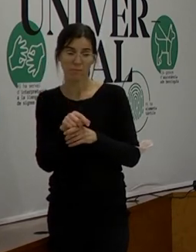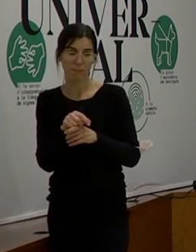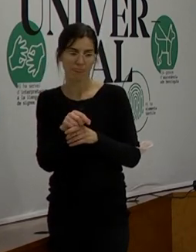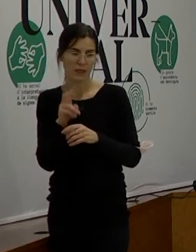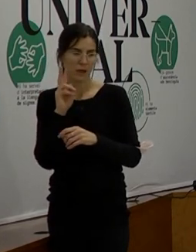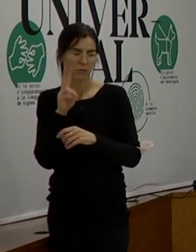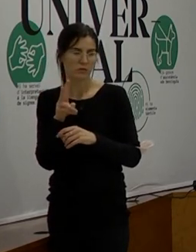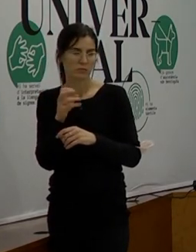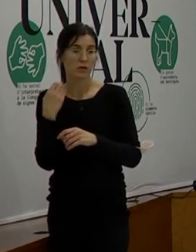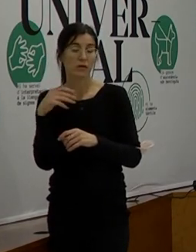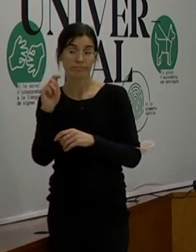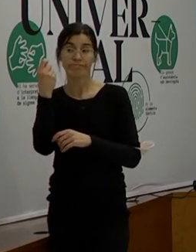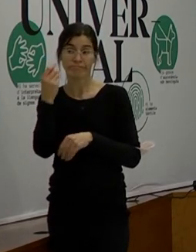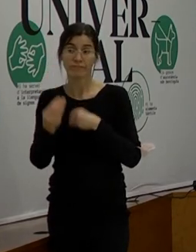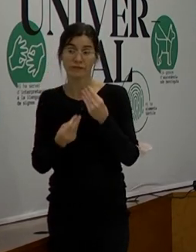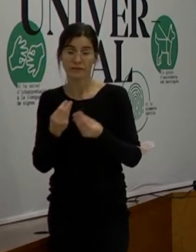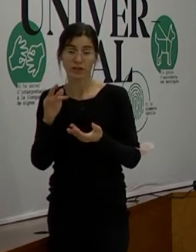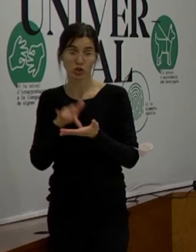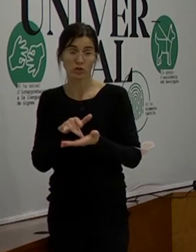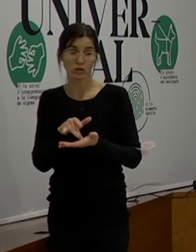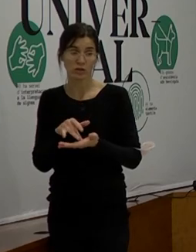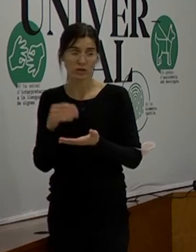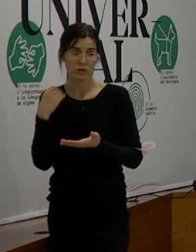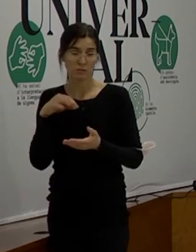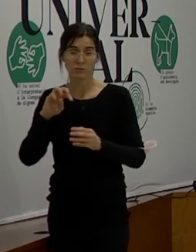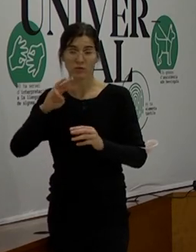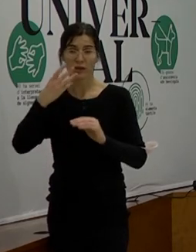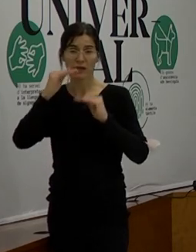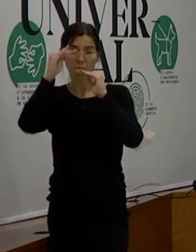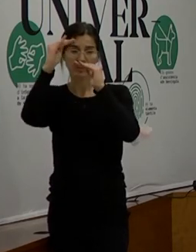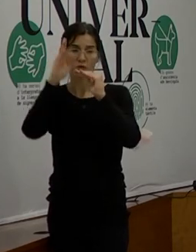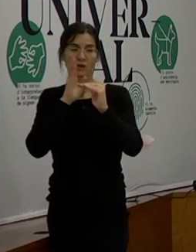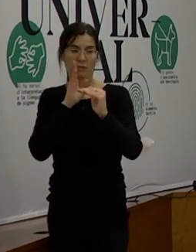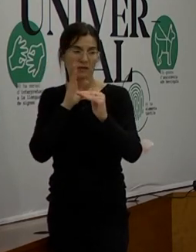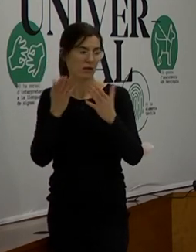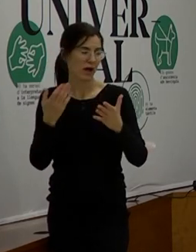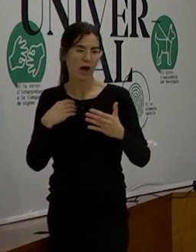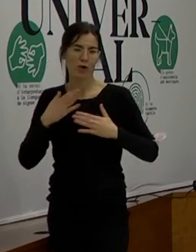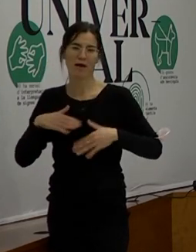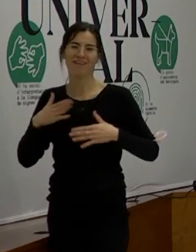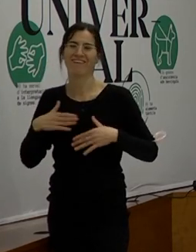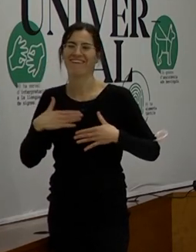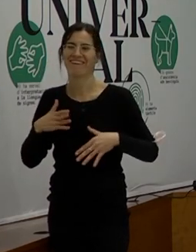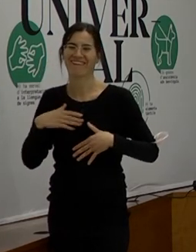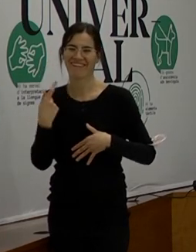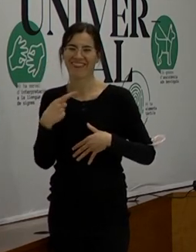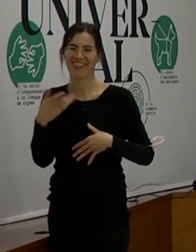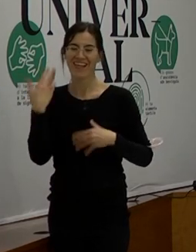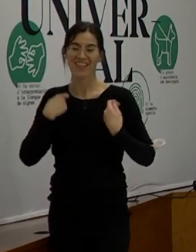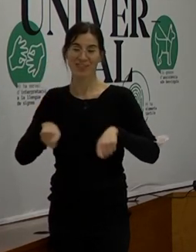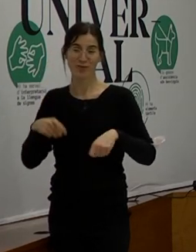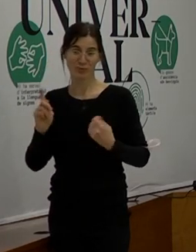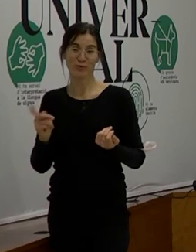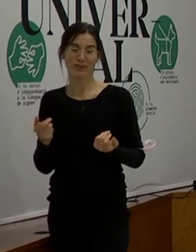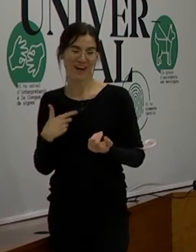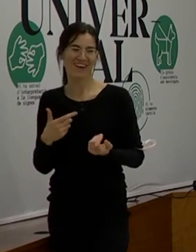pues mira, se ha hecho. ¿Qué ha pasado con los del tercer piso? Que ahora van vestidos, claro. Porque